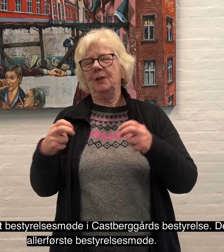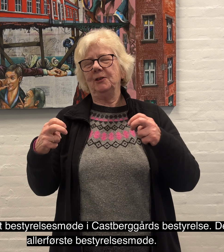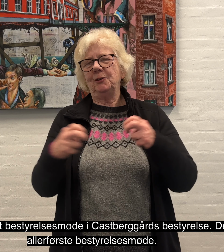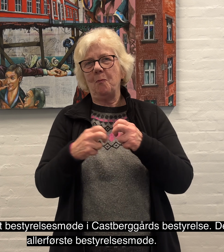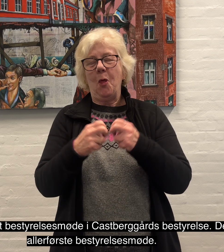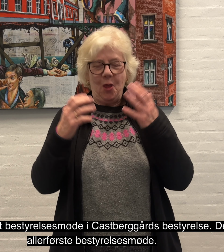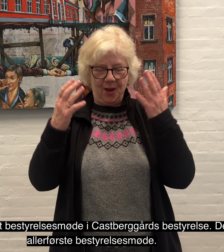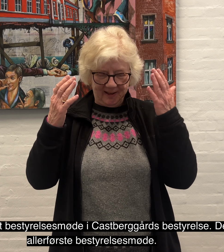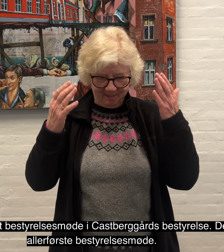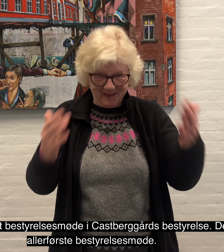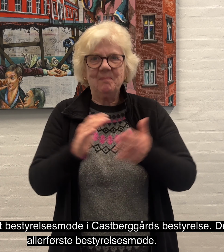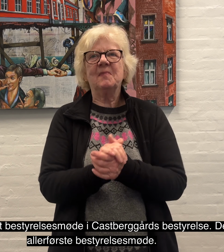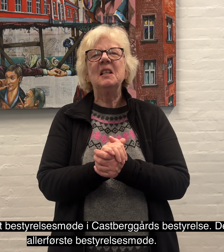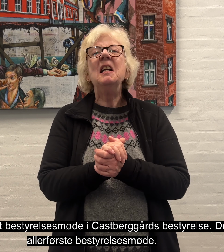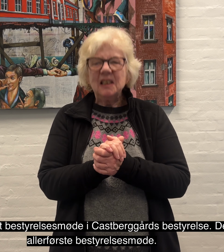allerførste bestyrelsesmøde.